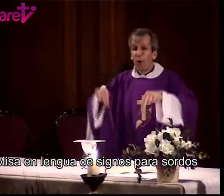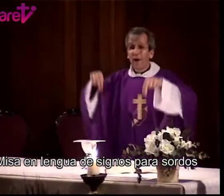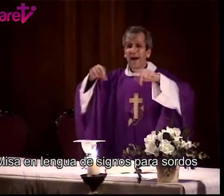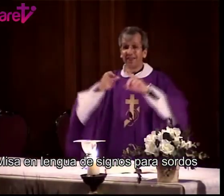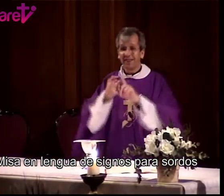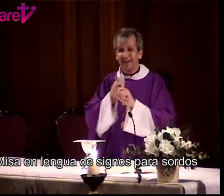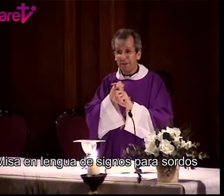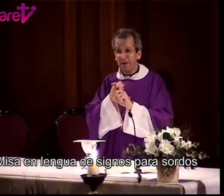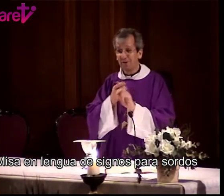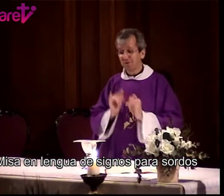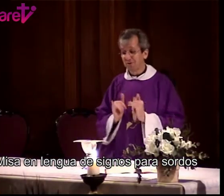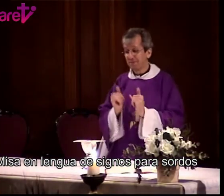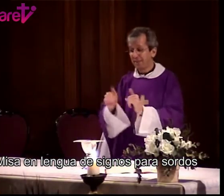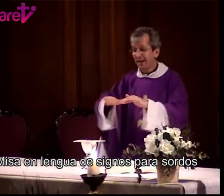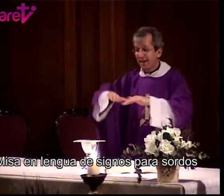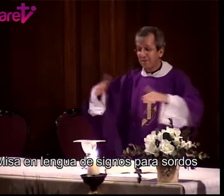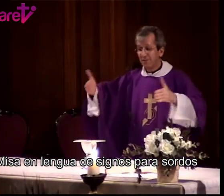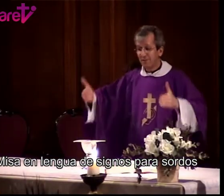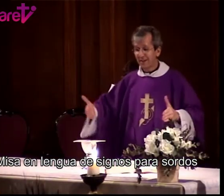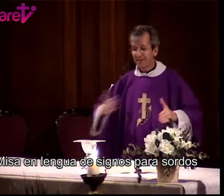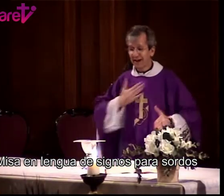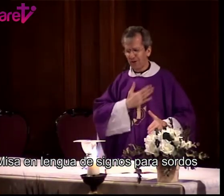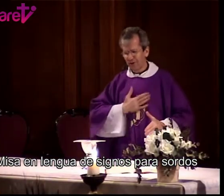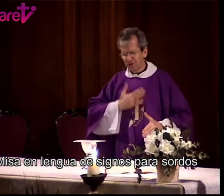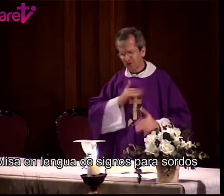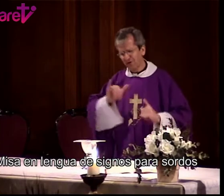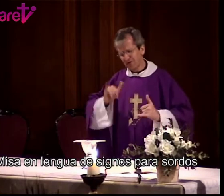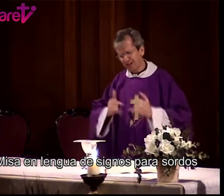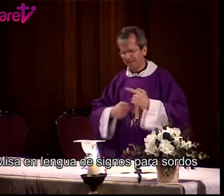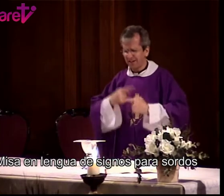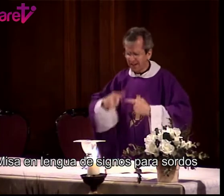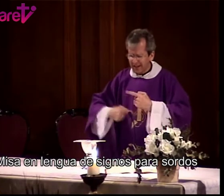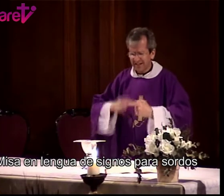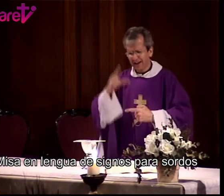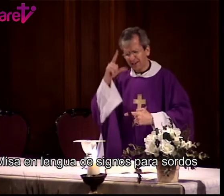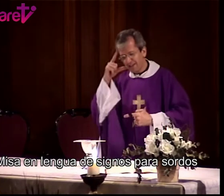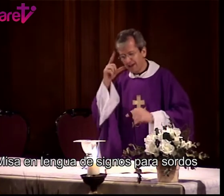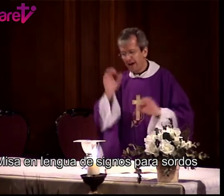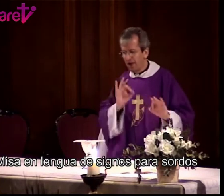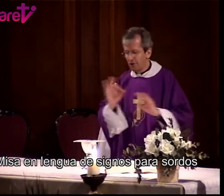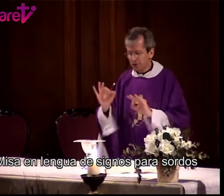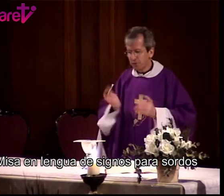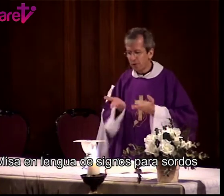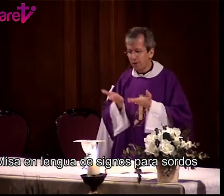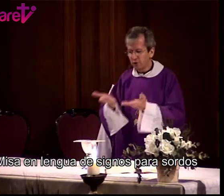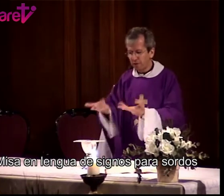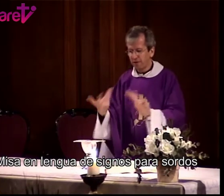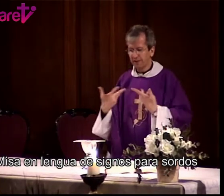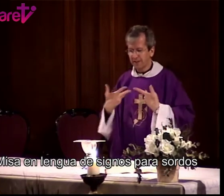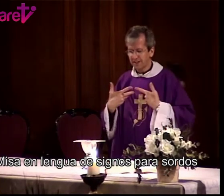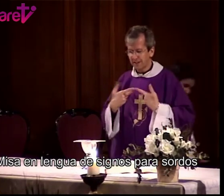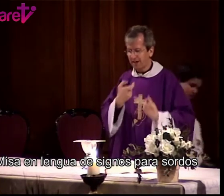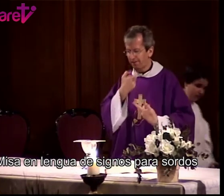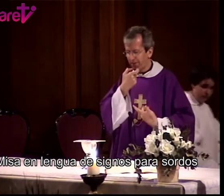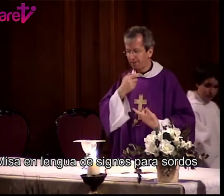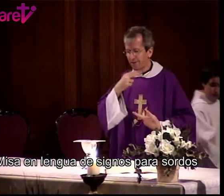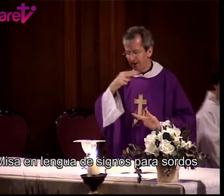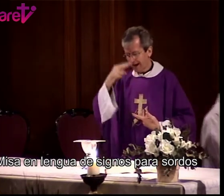Orad, hermanos, para que llevando al altar los gozos y las fatigas de cada día, nos dispongamos a ofrecer este sacrificio